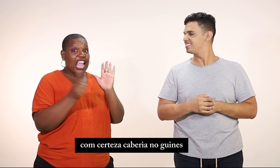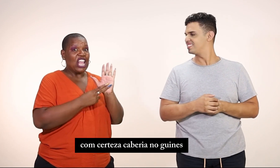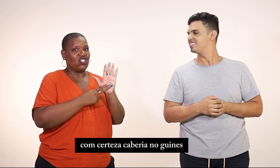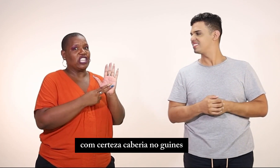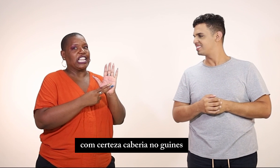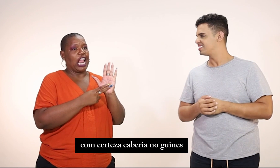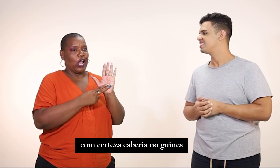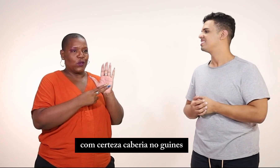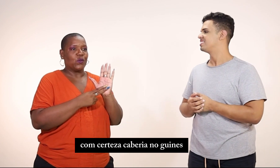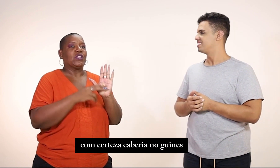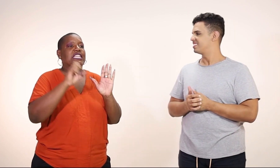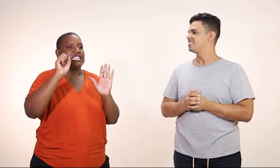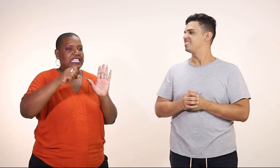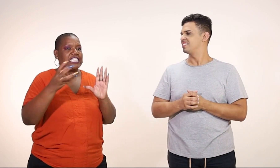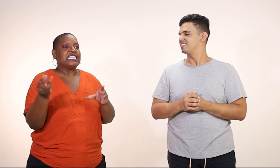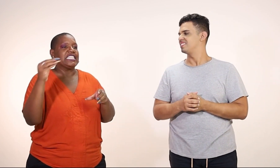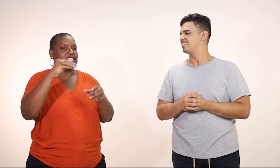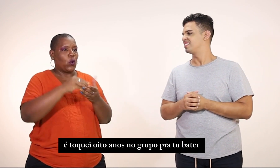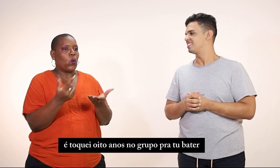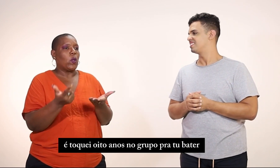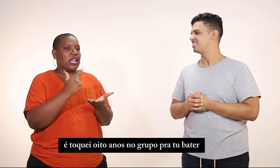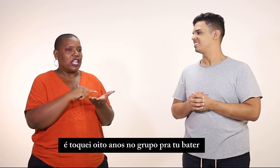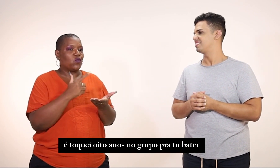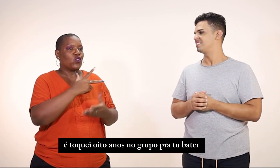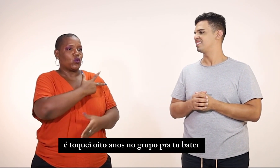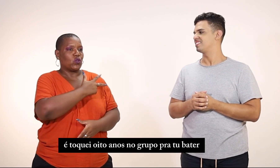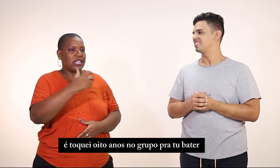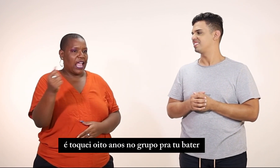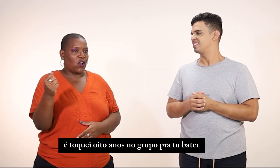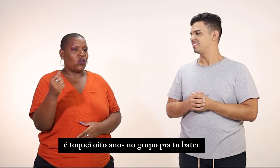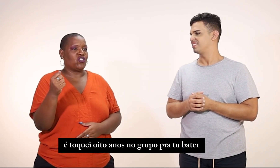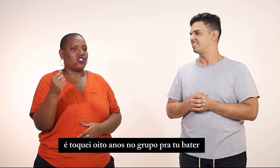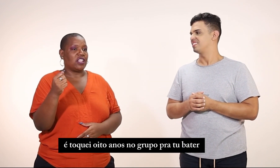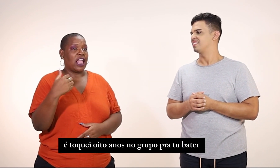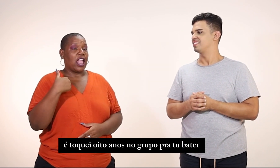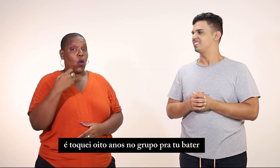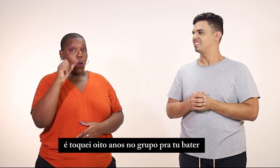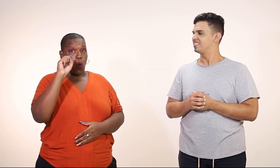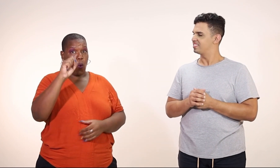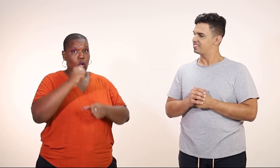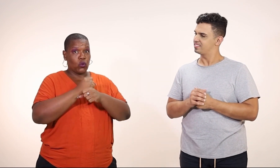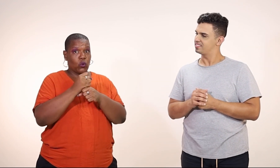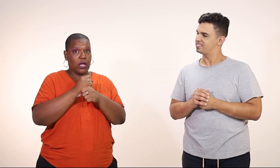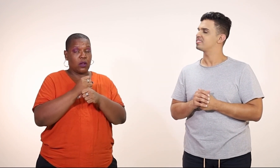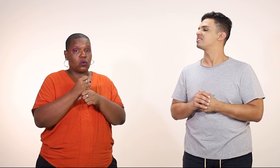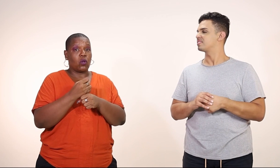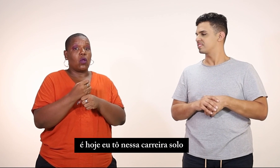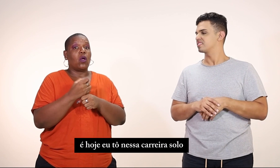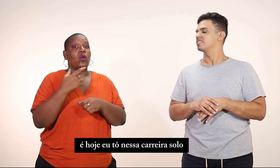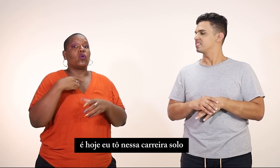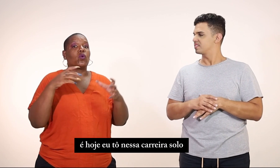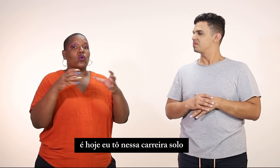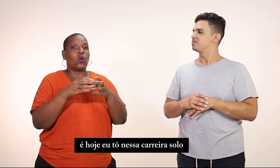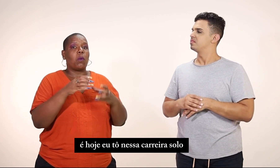certeza caberia no Guinness. Toquei 8 anos no grupo Patubatê. Hoje eu tô nessa carreira